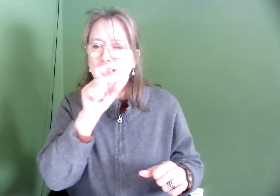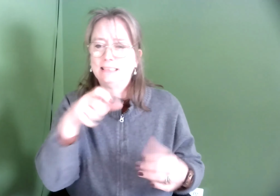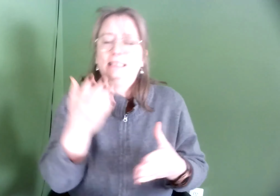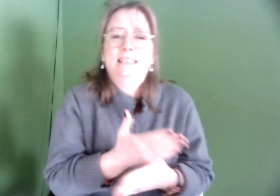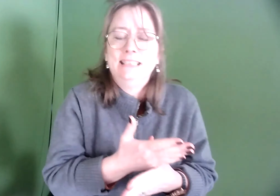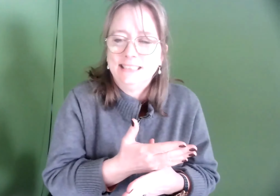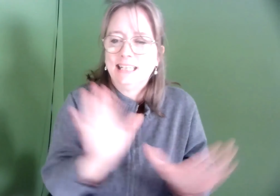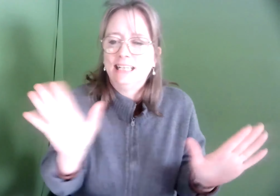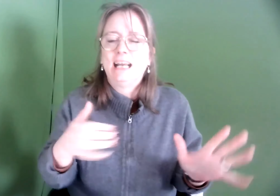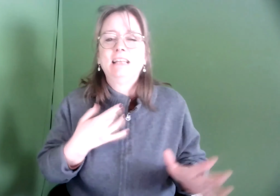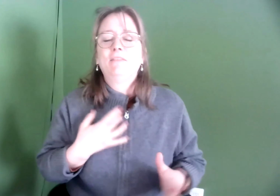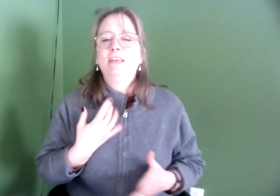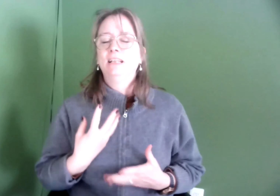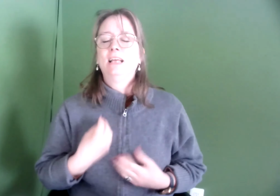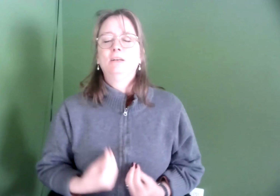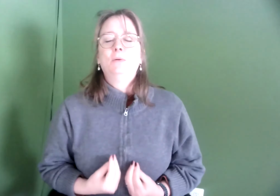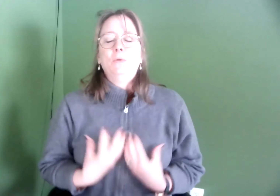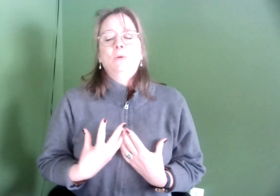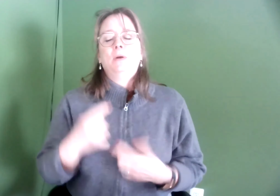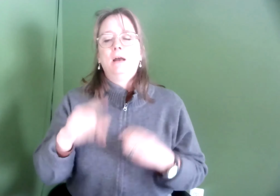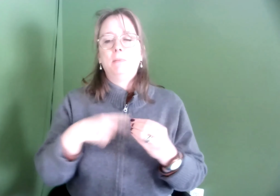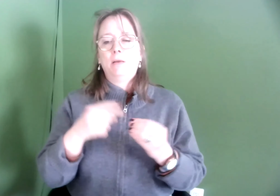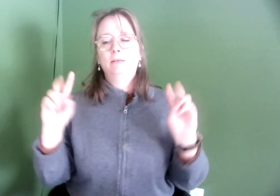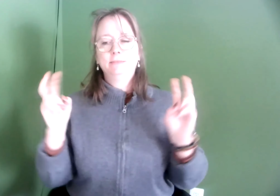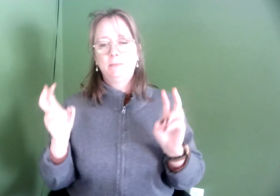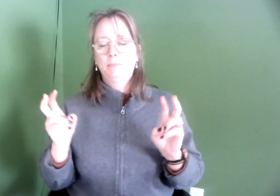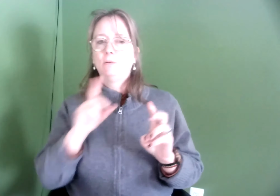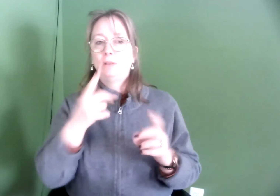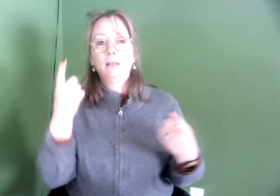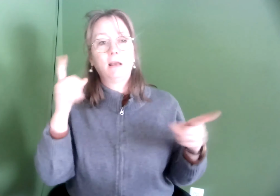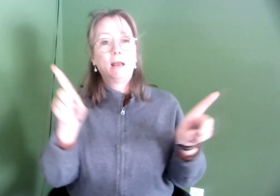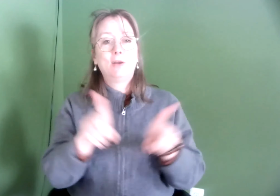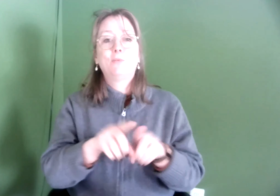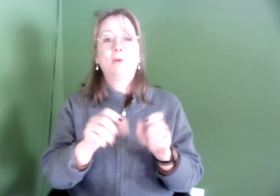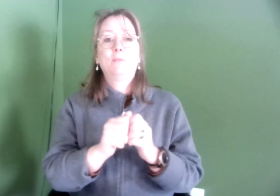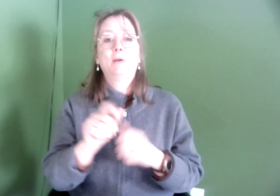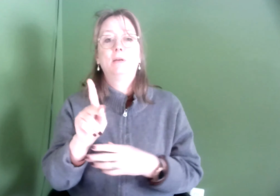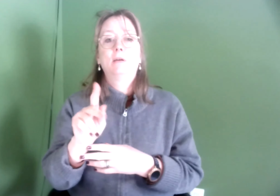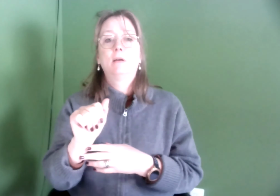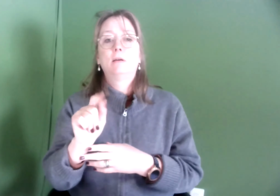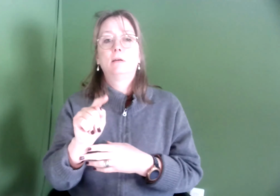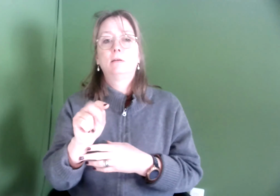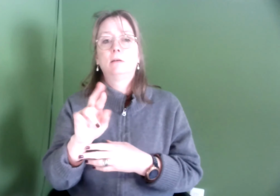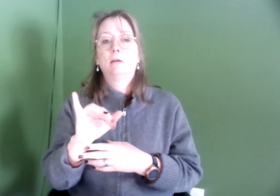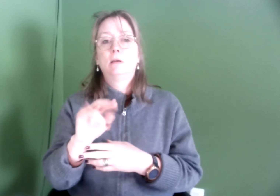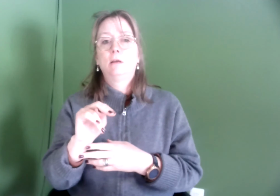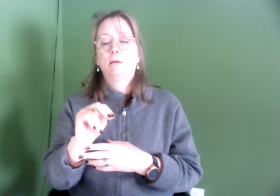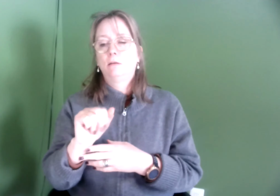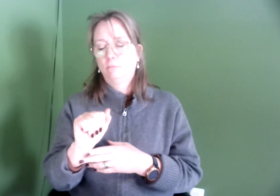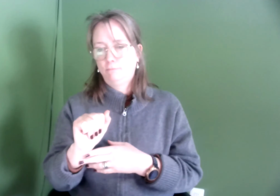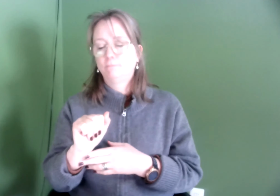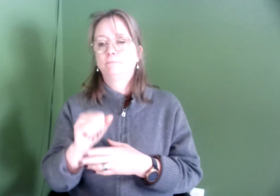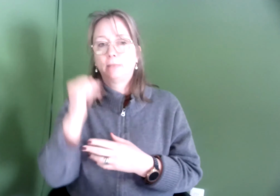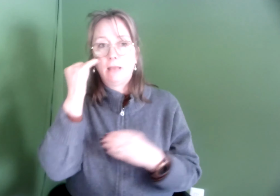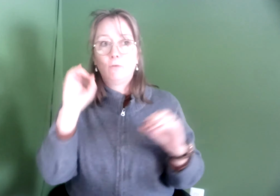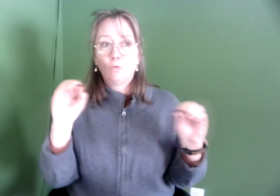I'm just passionate about this topic. And I agree with Katrina. If we can't have facilities, mental health facilities,